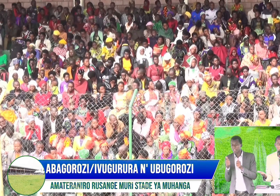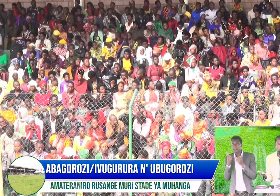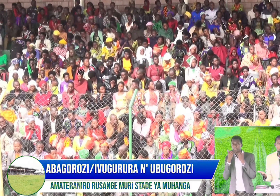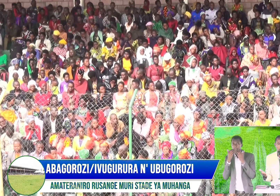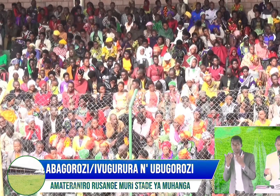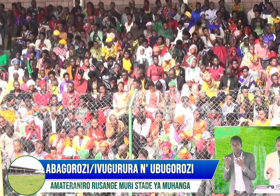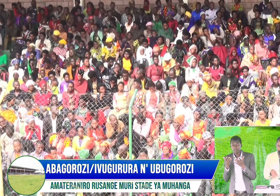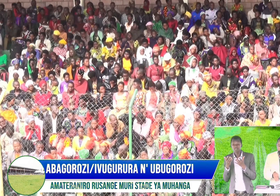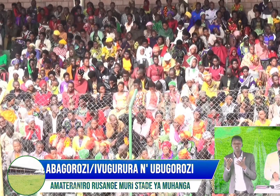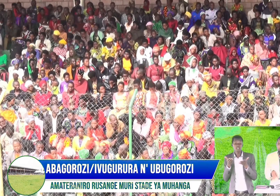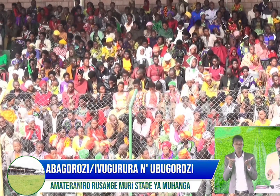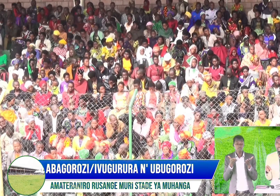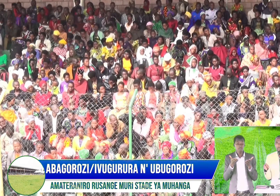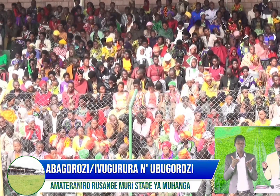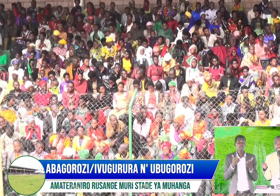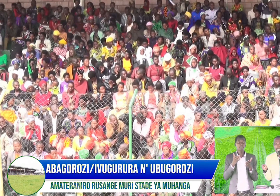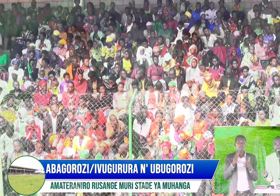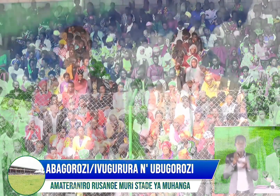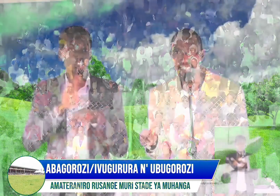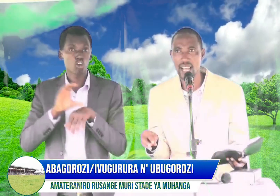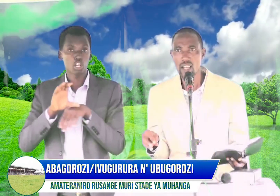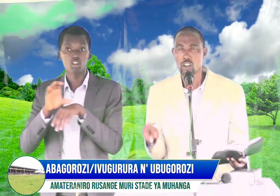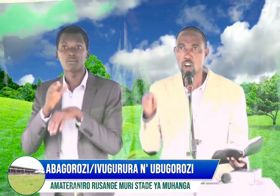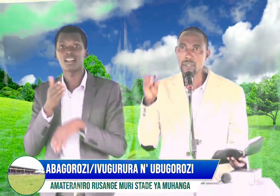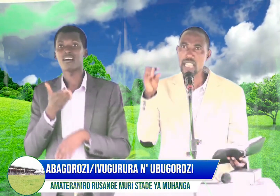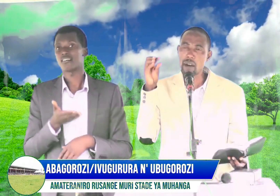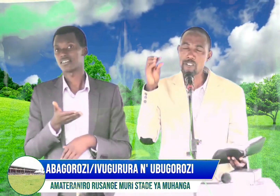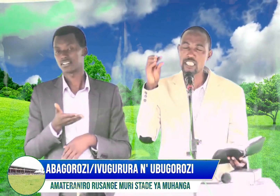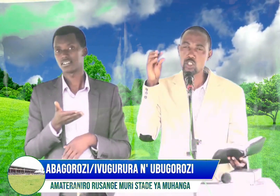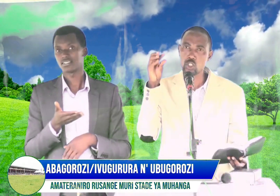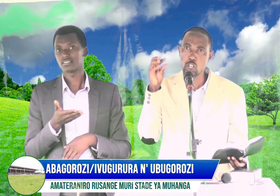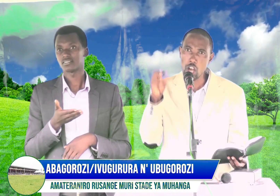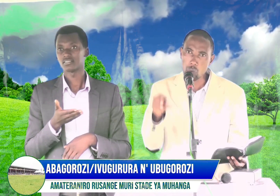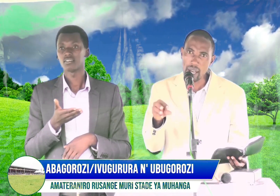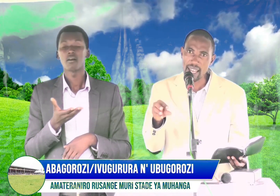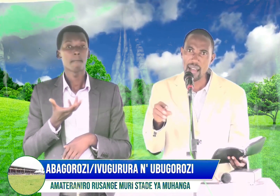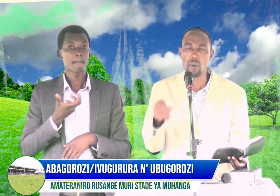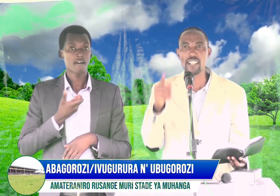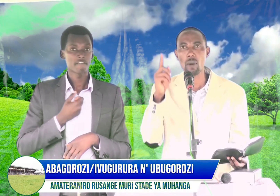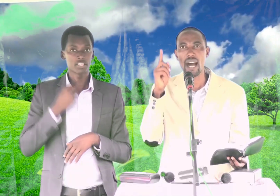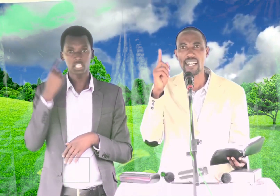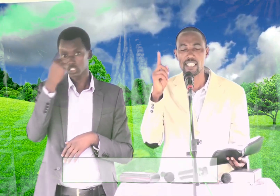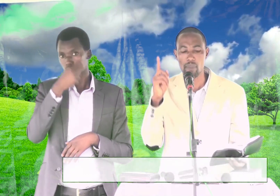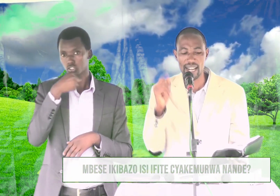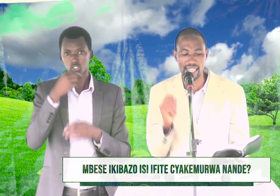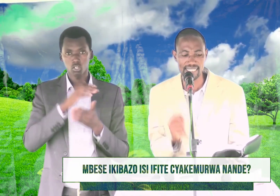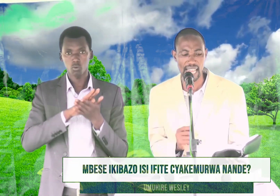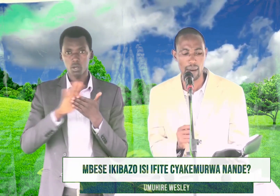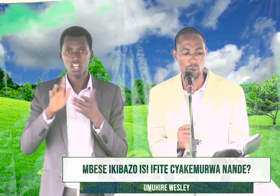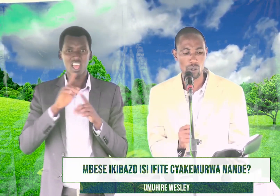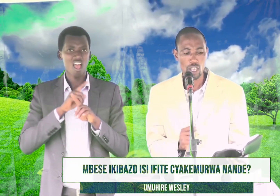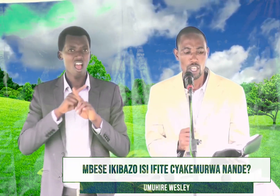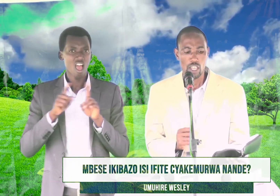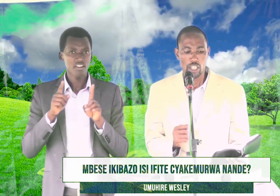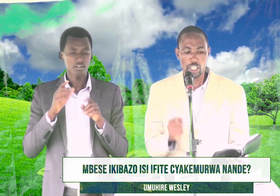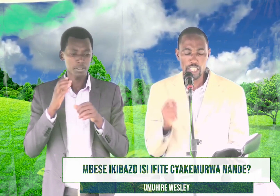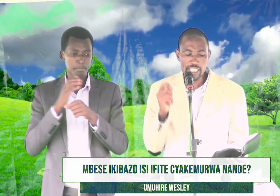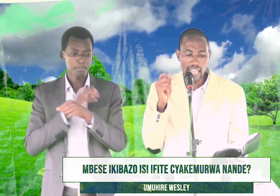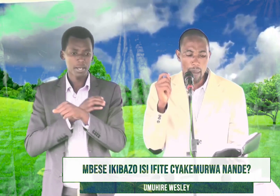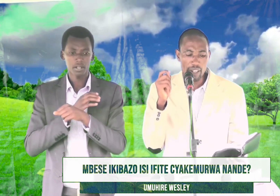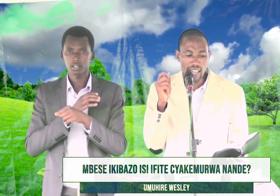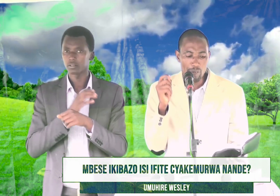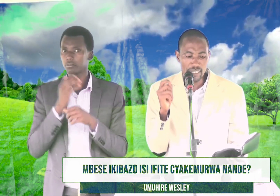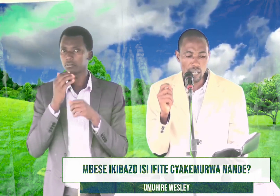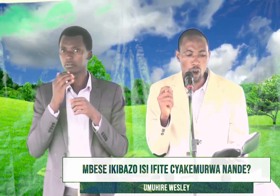babamo kandi bibiliya yabivuze neza ngo burya bafite ishusho yo kwera ngo ariko bahakana imbaraga zabo